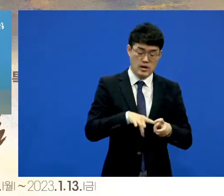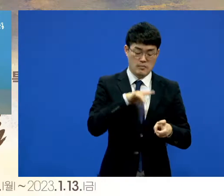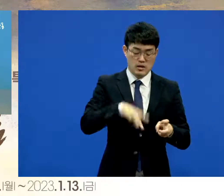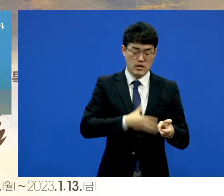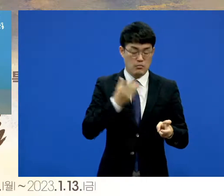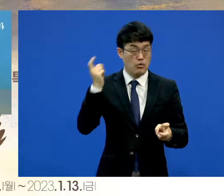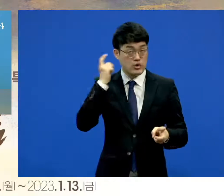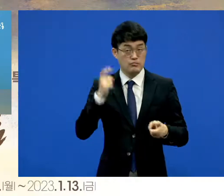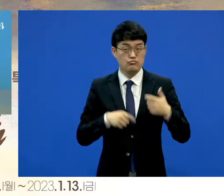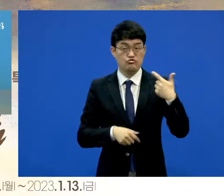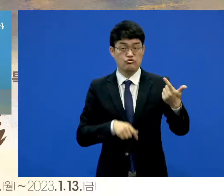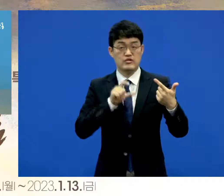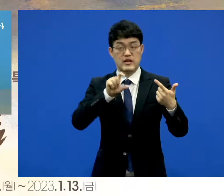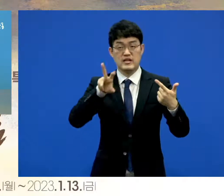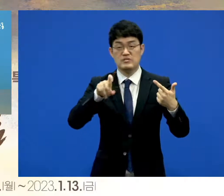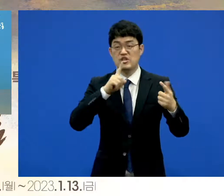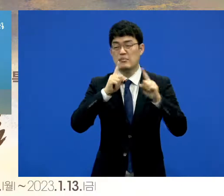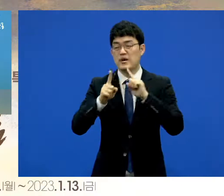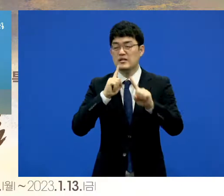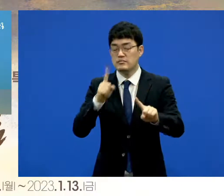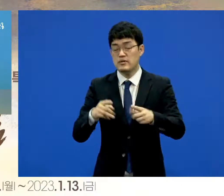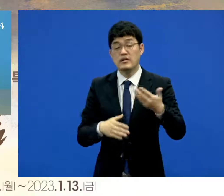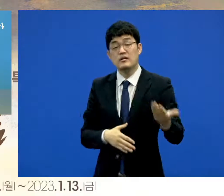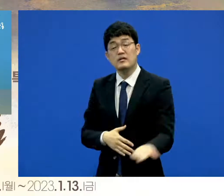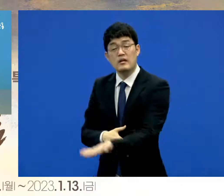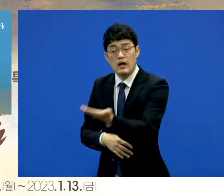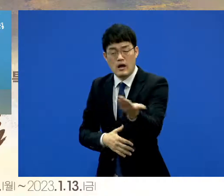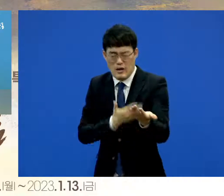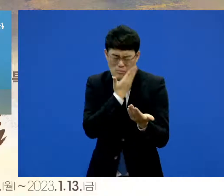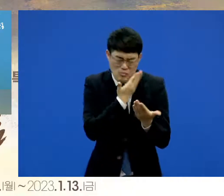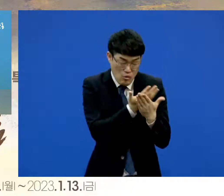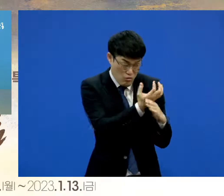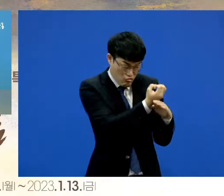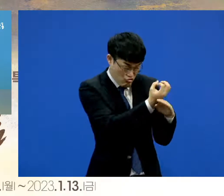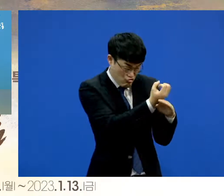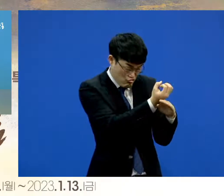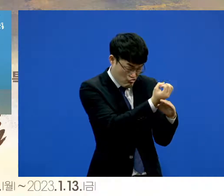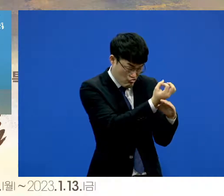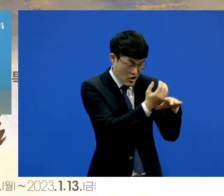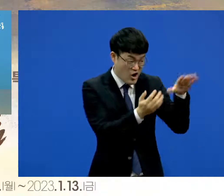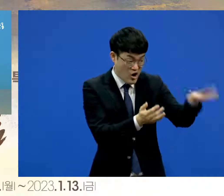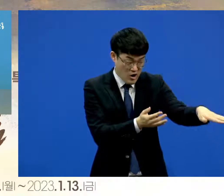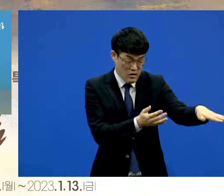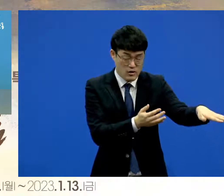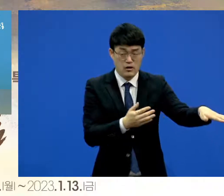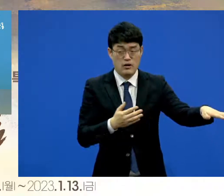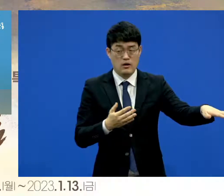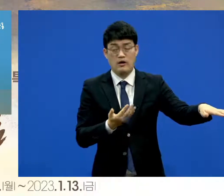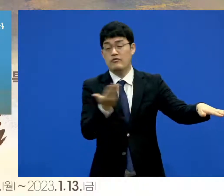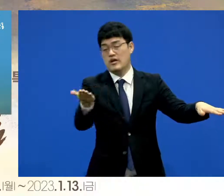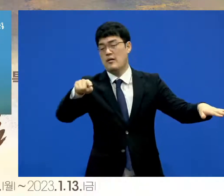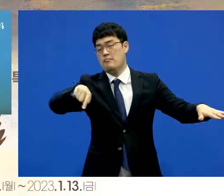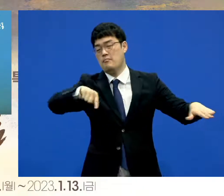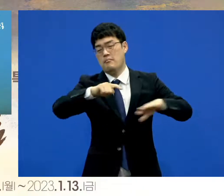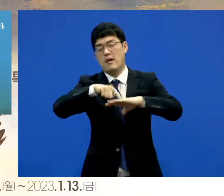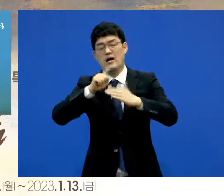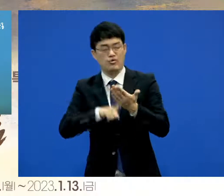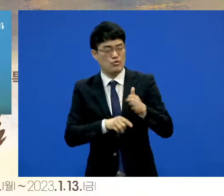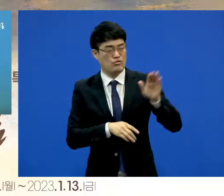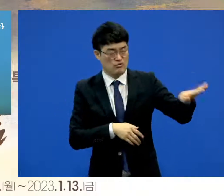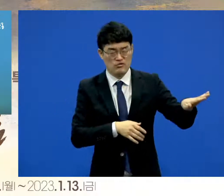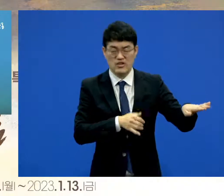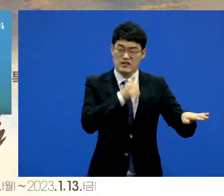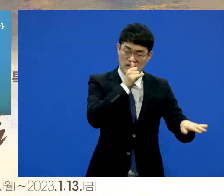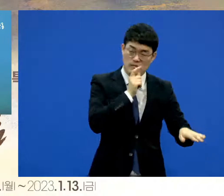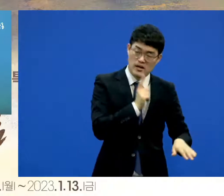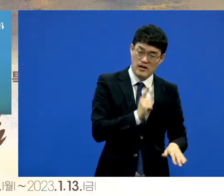내 보물이 있는 그곳에는 내 마음도 있는다. 아직 탕자의 마음은 먼 나라에 있습니다. 돌아올